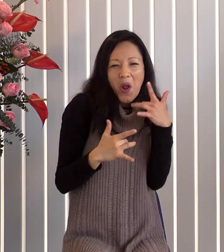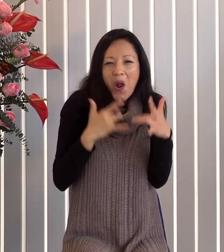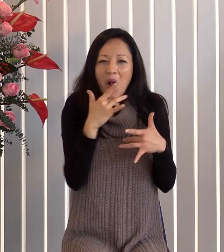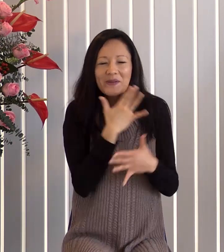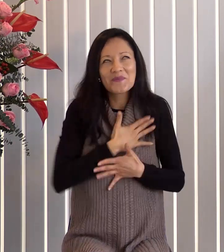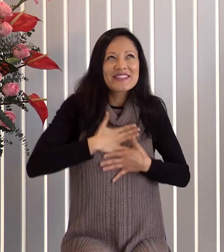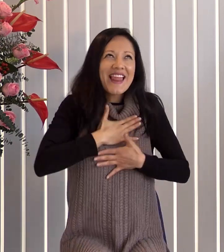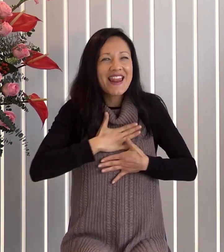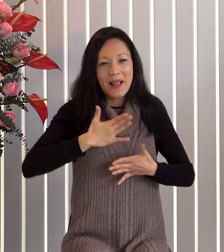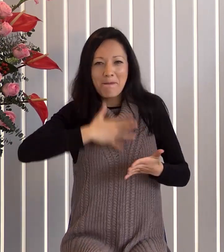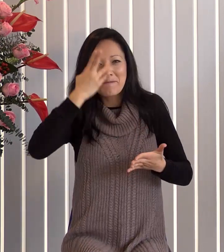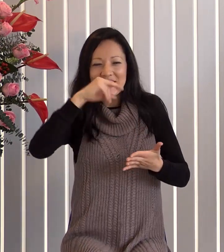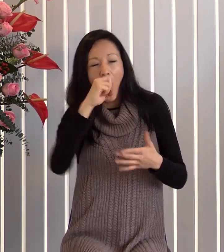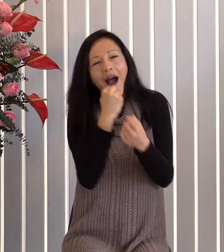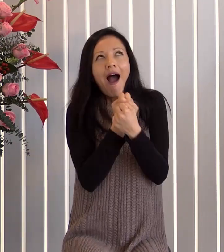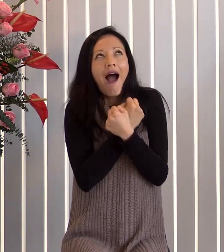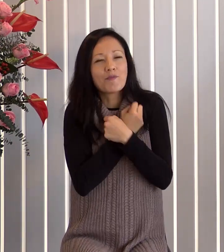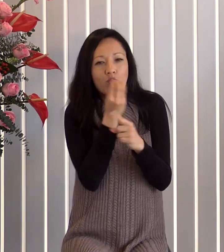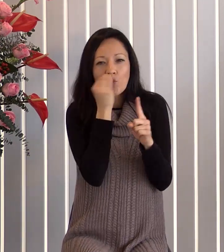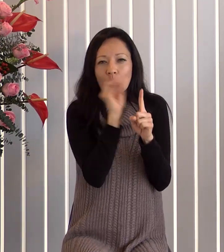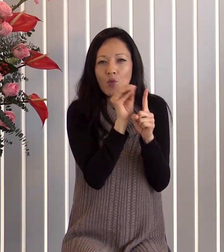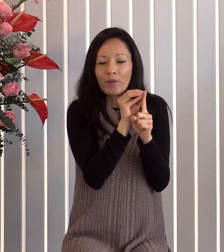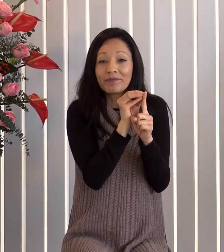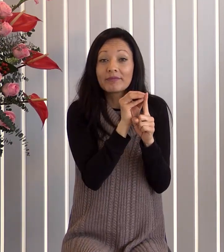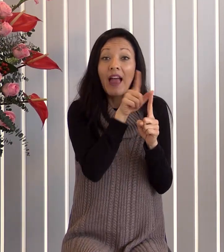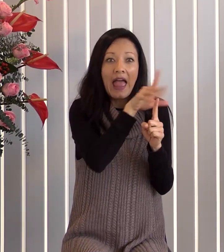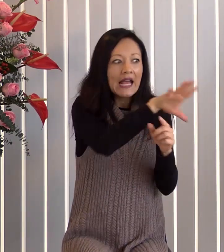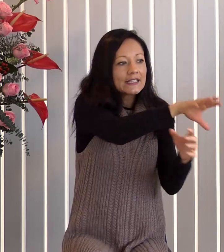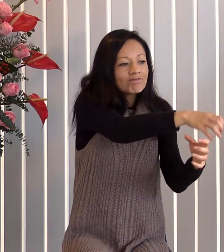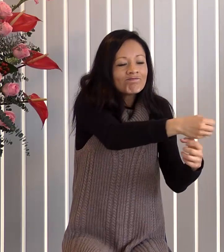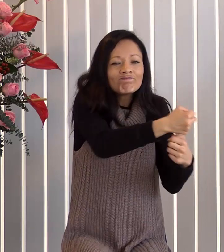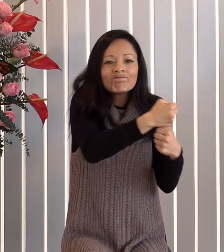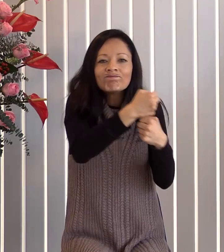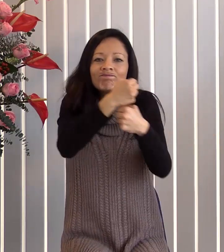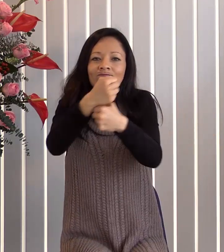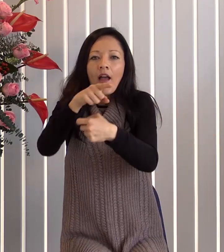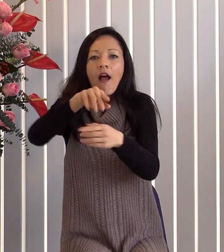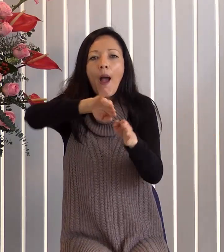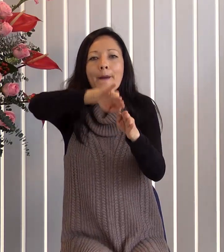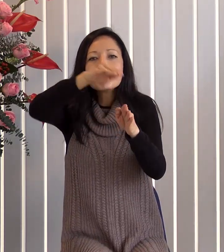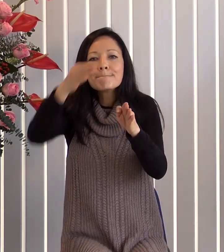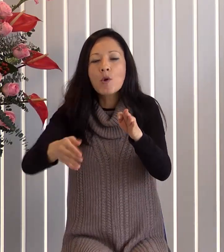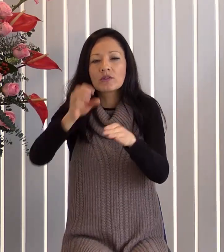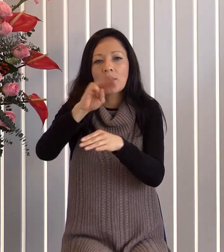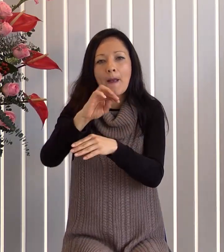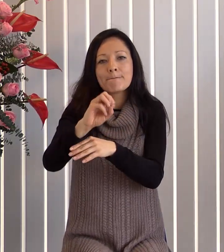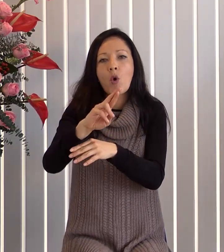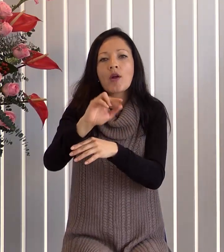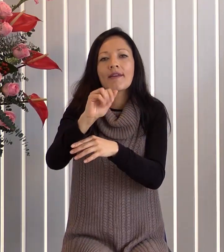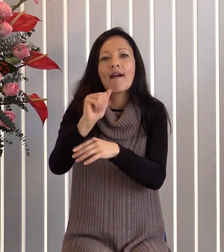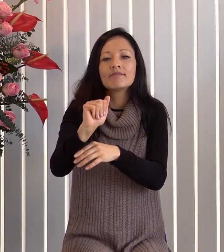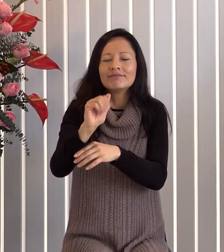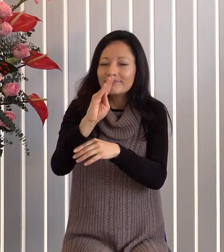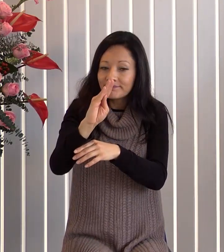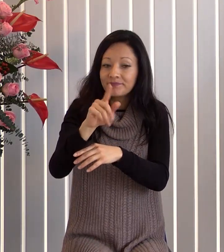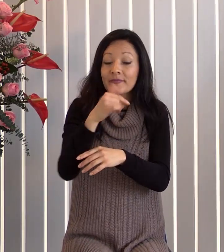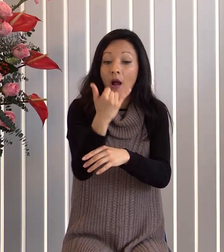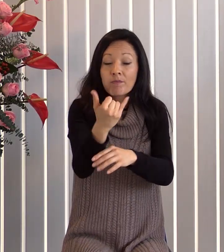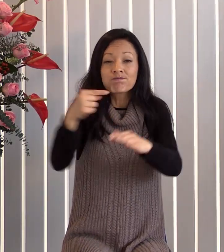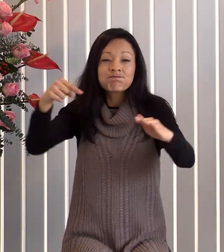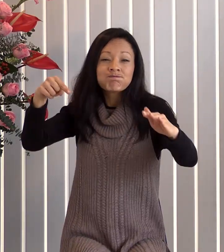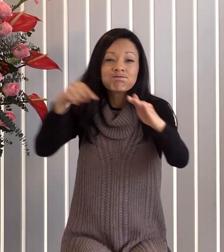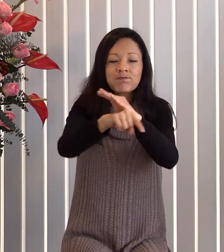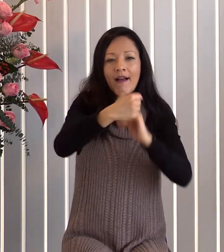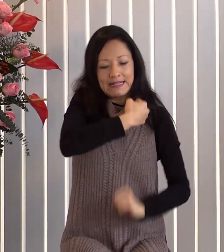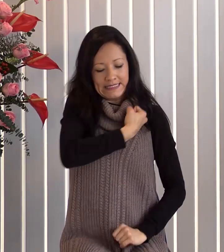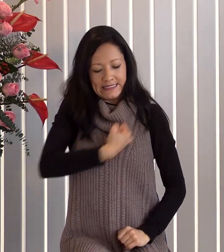tu deleite, a quien amas, y llévalo al monte de Moriah y ofrécelo allí en holocausto sobre uno